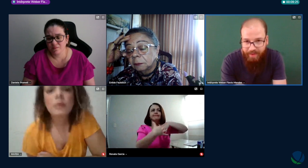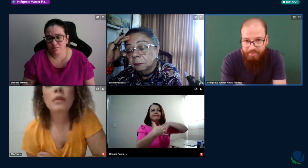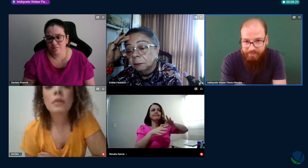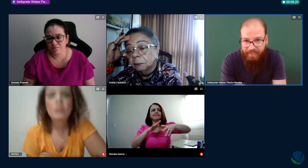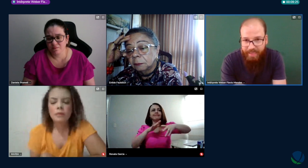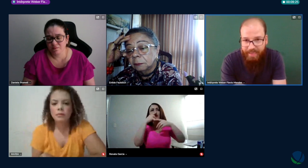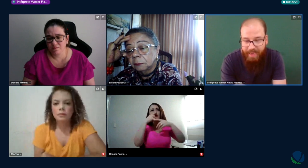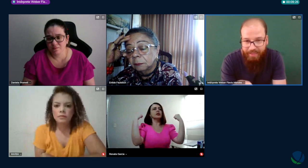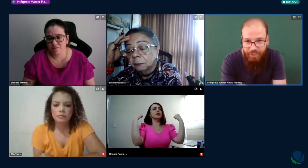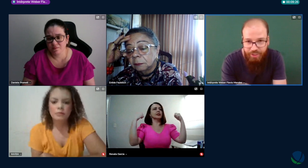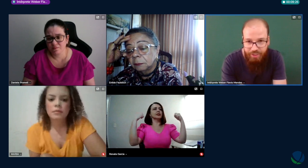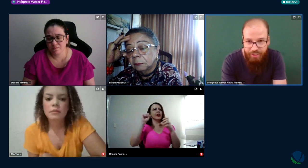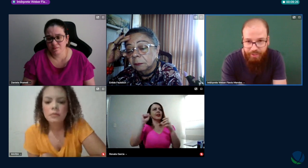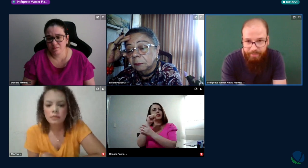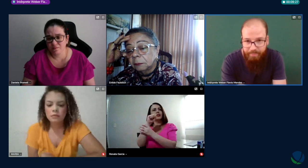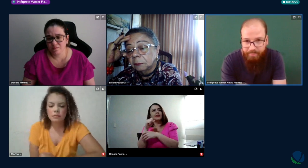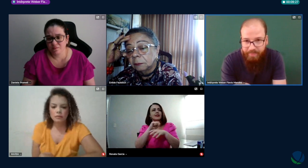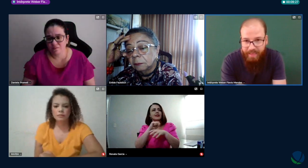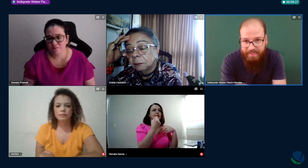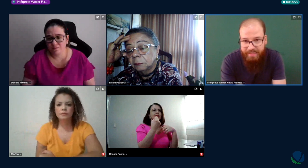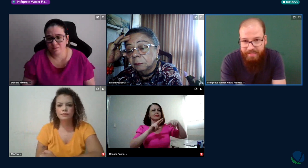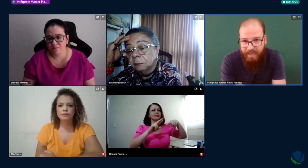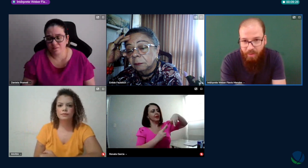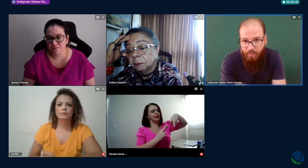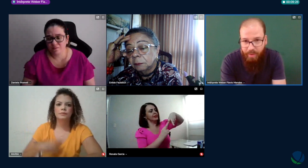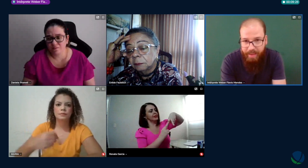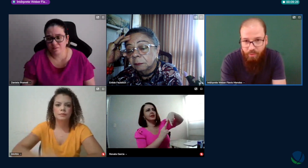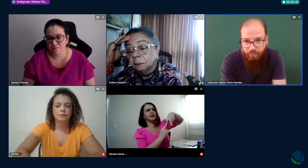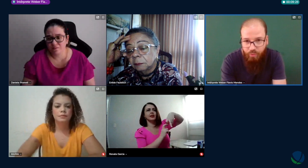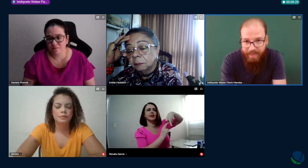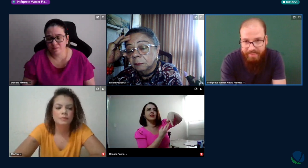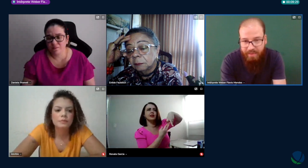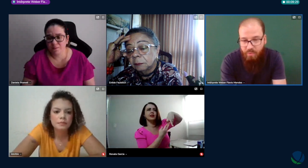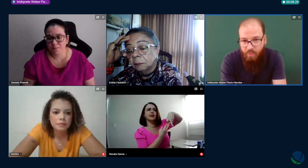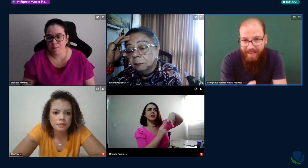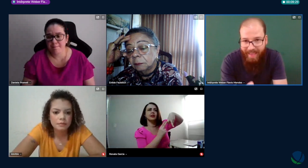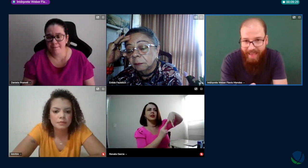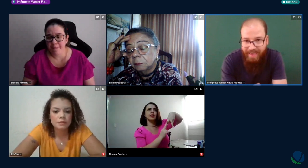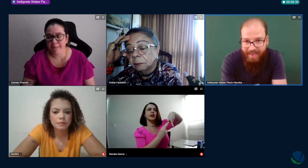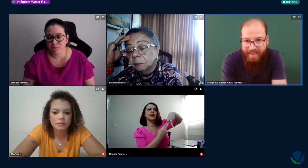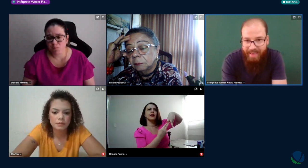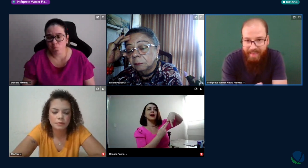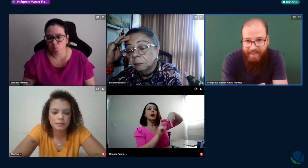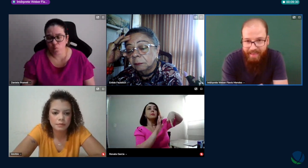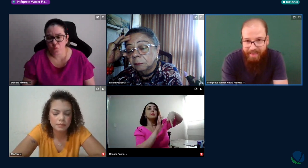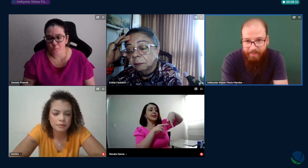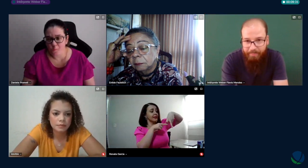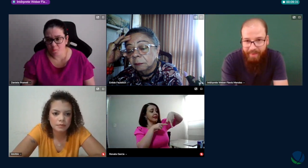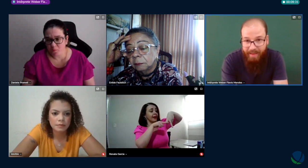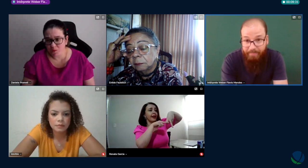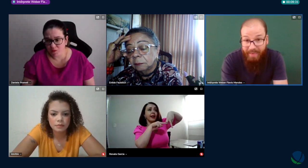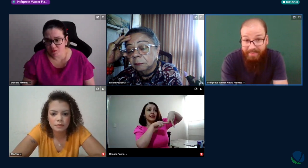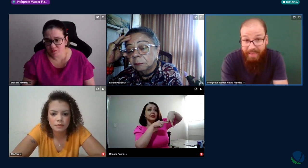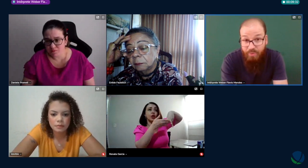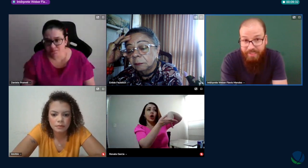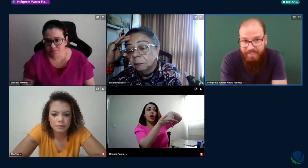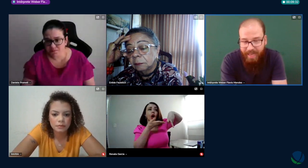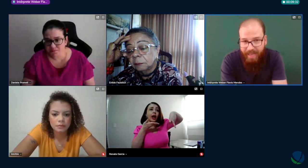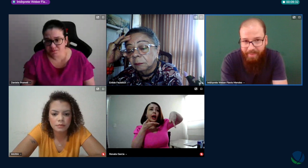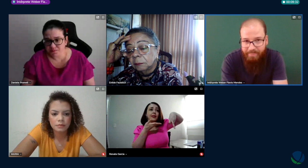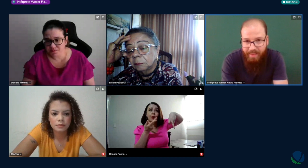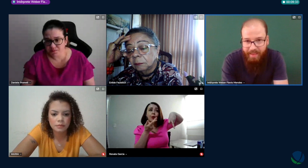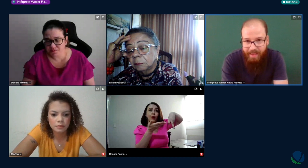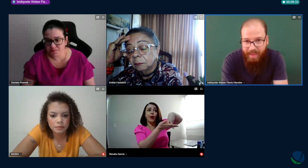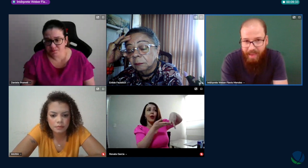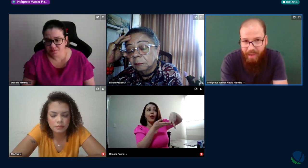do verbo, né? E a gente tem esse sinal em configuração em R, para